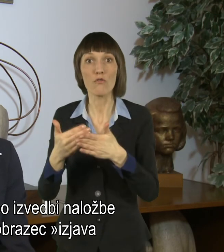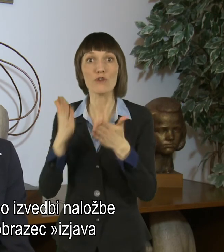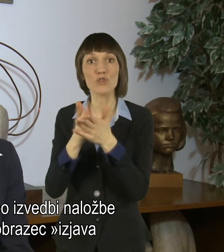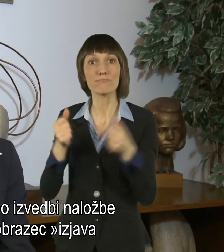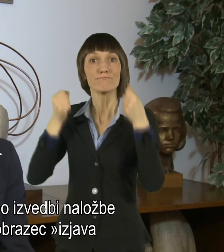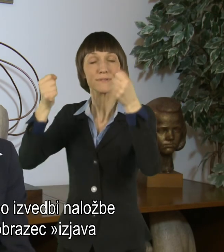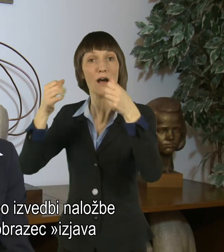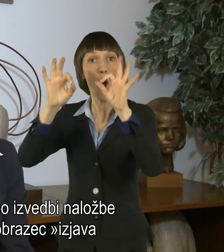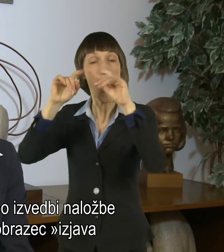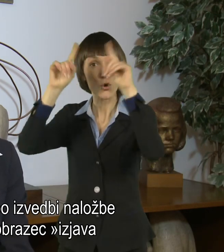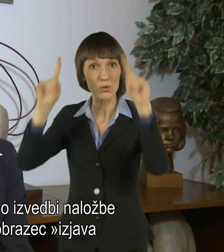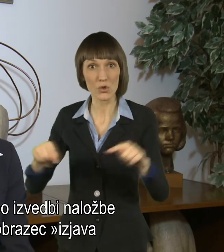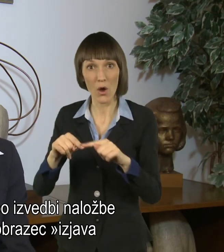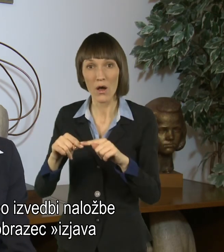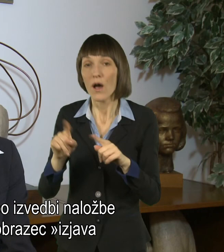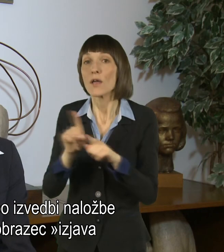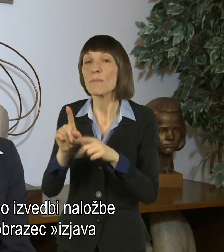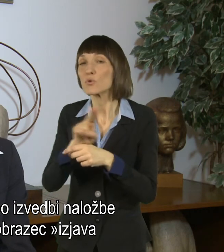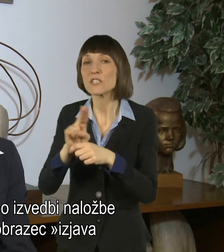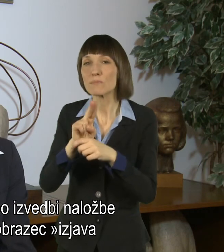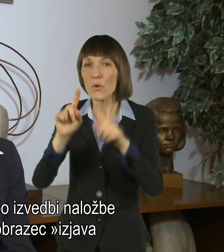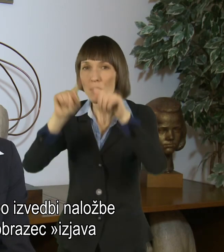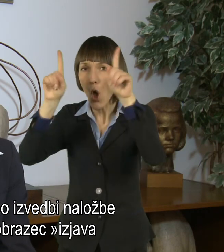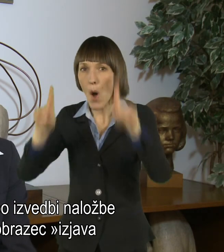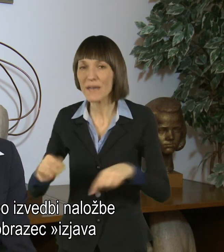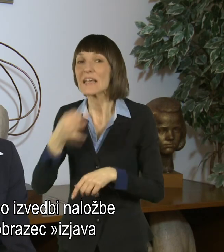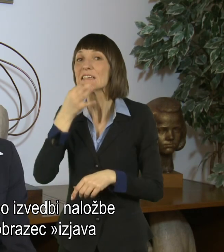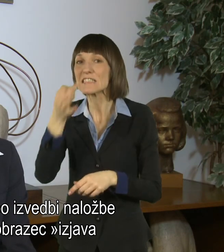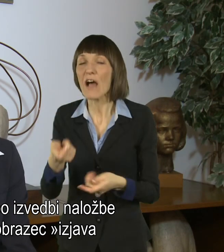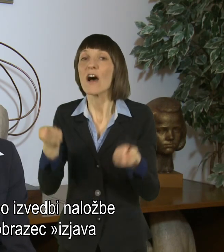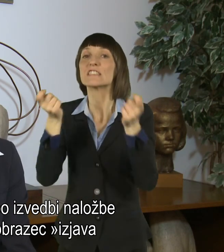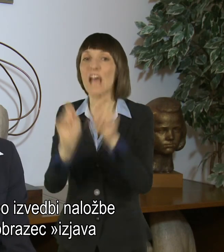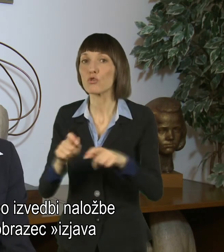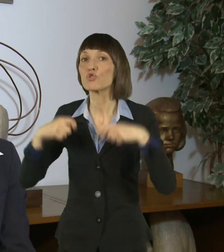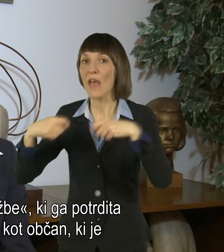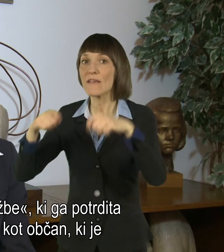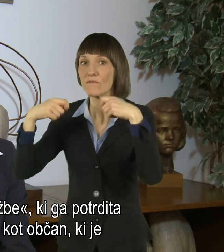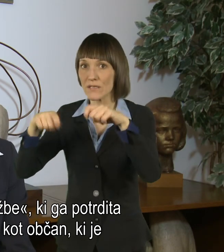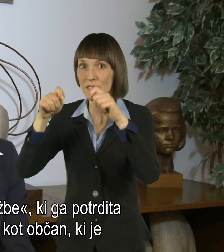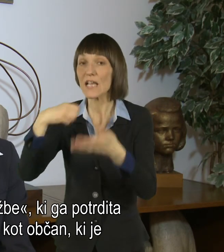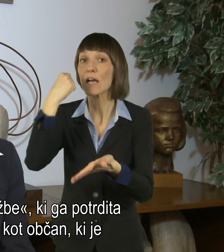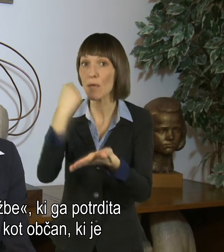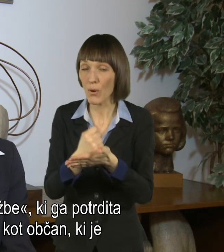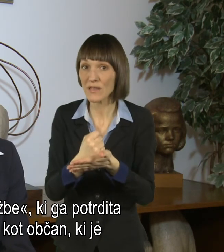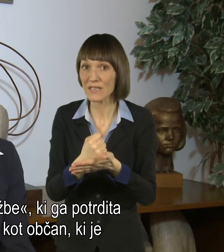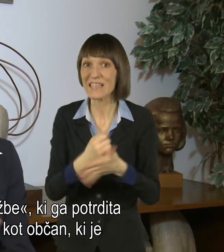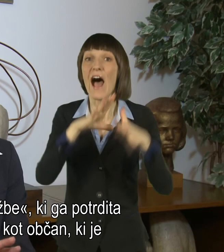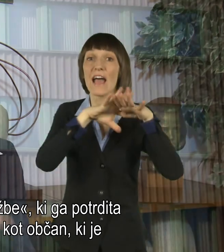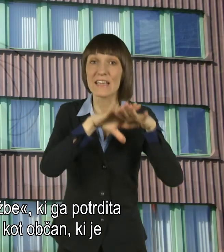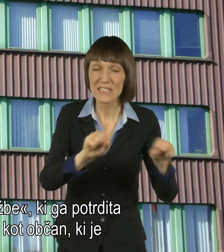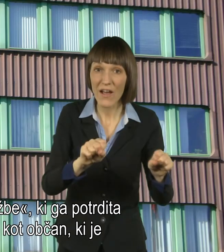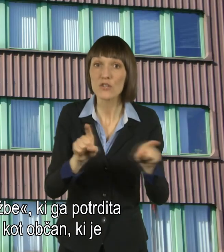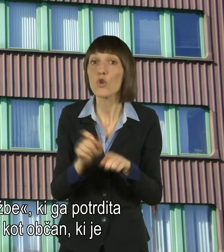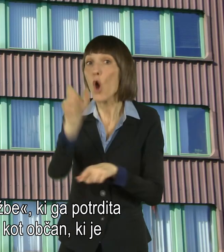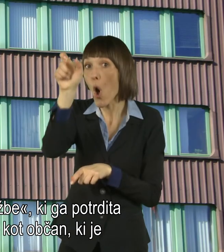novega stanja po izvedbi naložbe, in pa izpolnjen obrazec, izjava o zaključku naložbe, ki ga